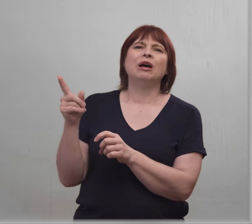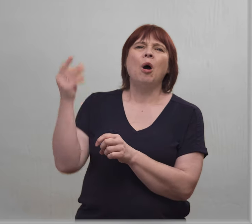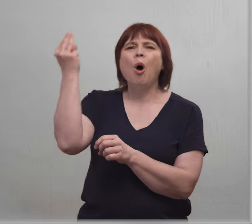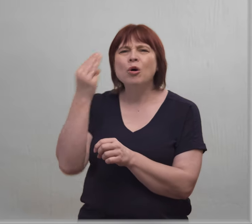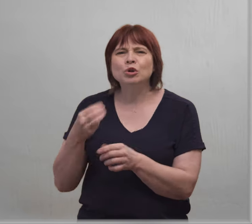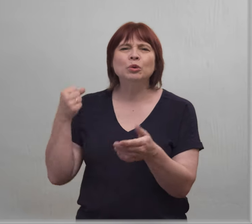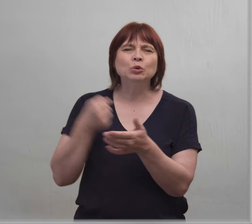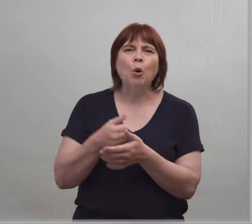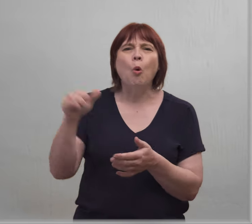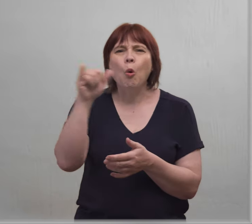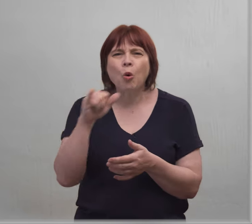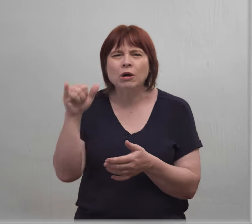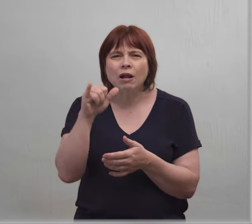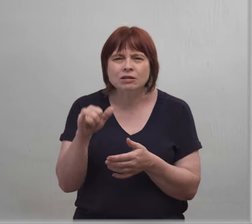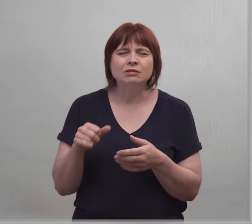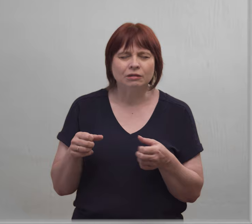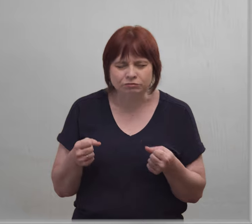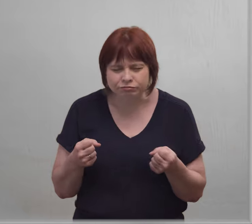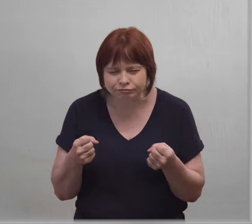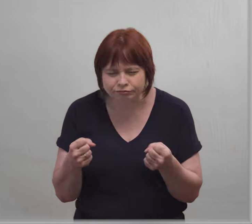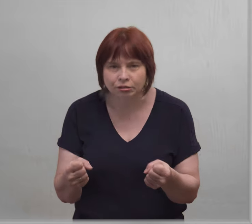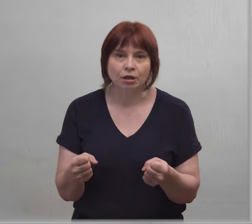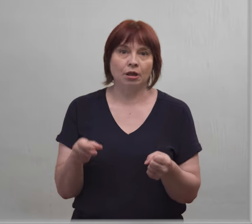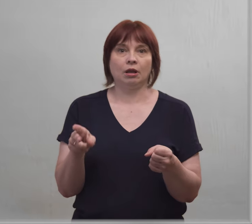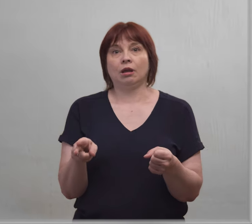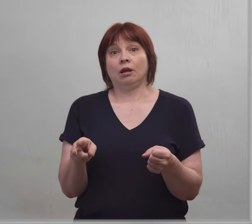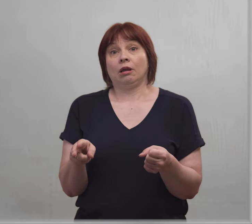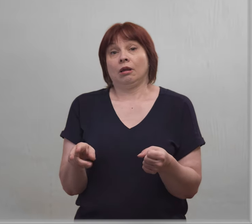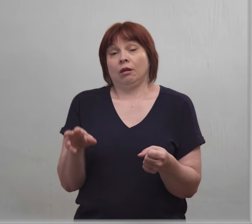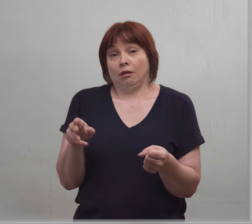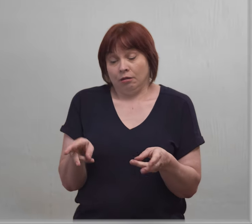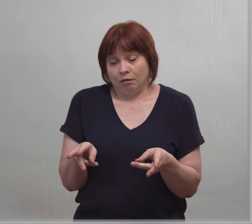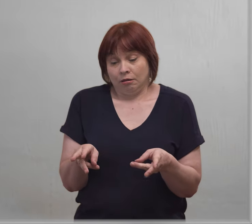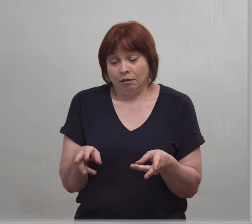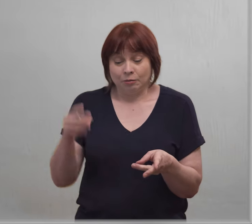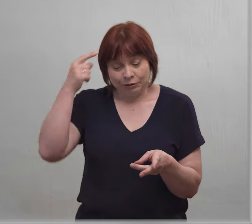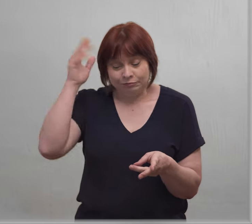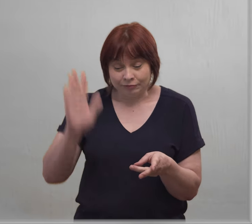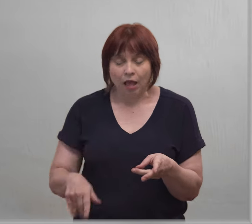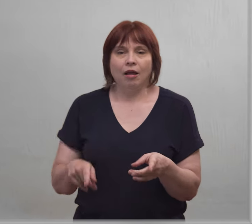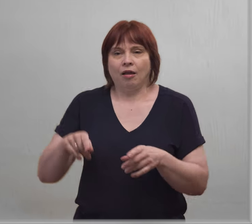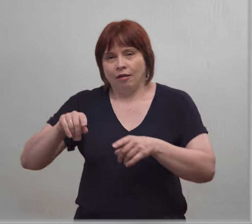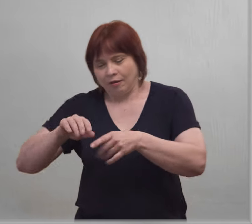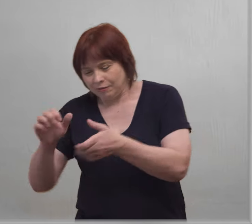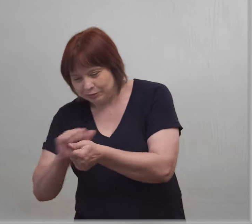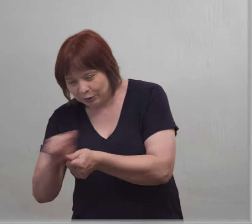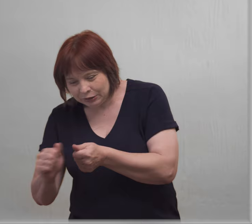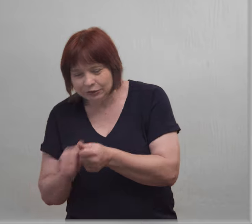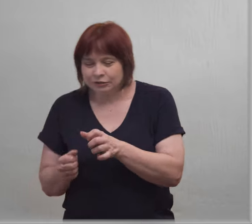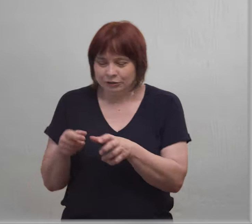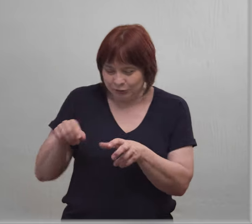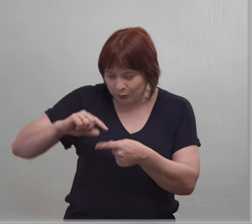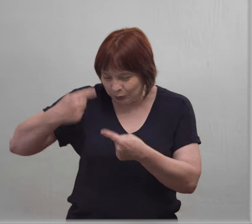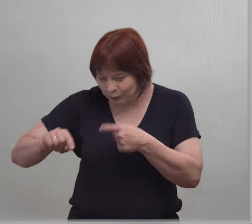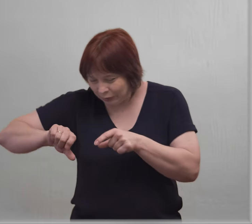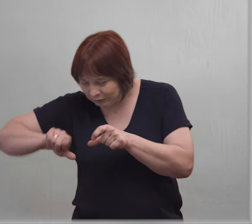неудобно. И потом я обнаружил, что там есть фары галогенные. Я их подкрутил и так вверх направил, широко и высоко. И